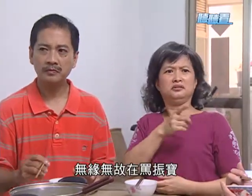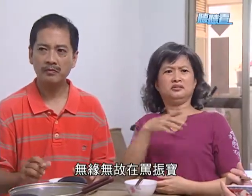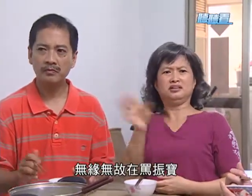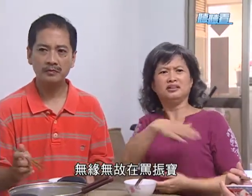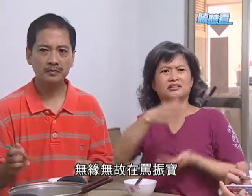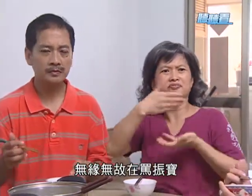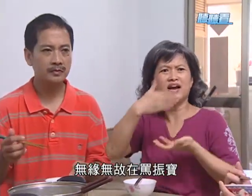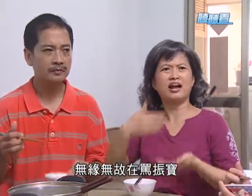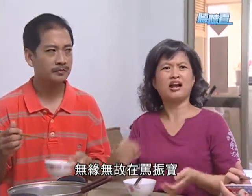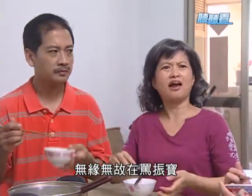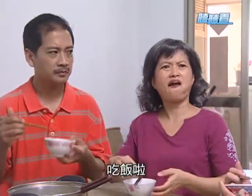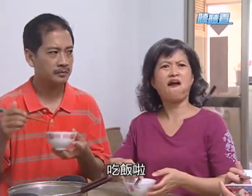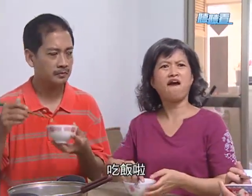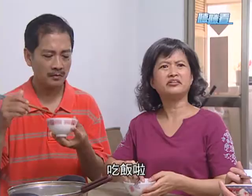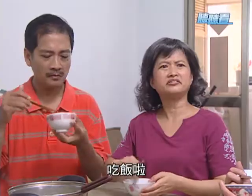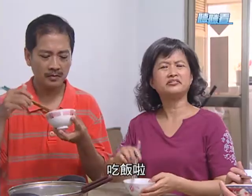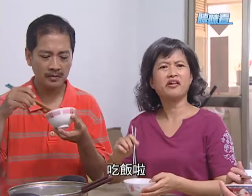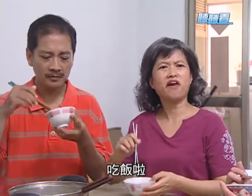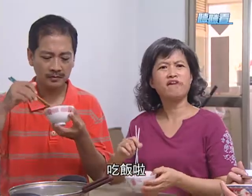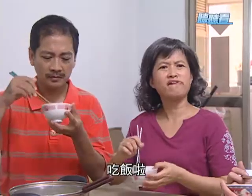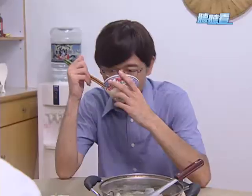宝，吃饭呐！